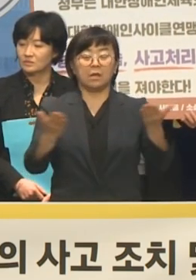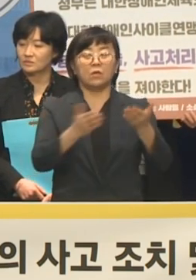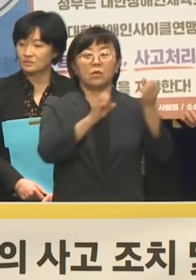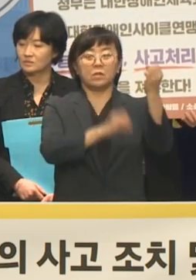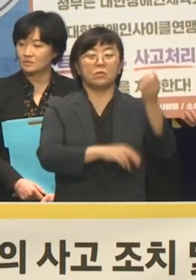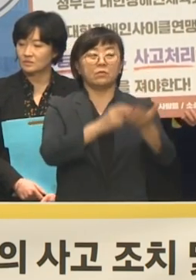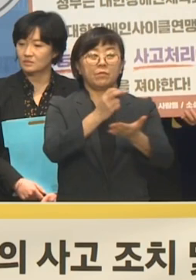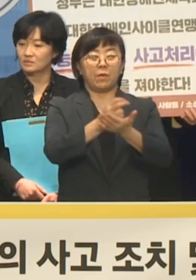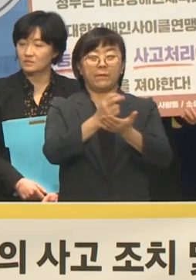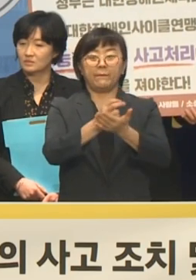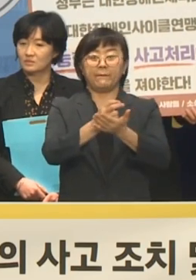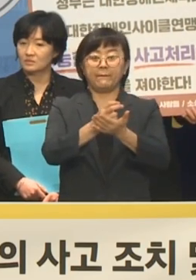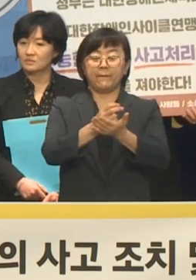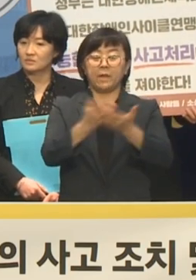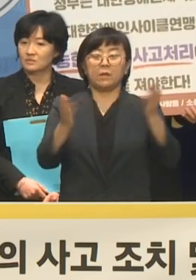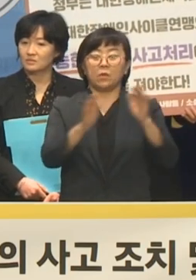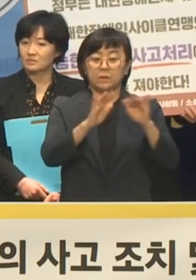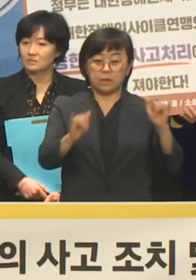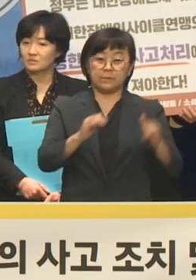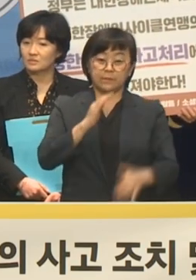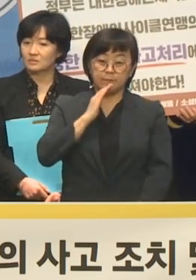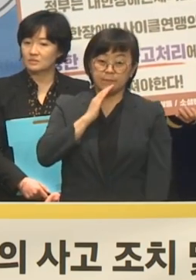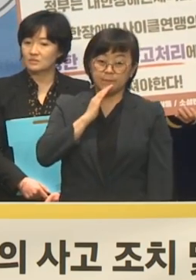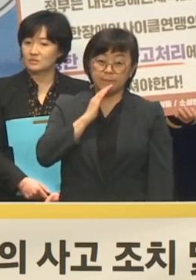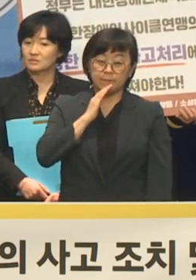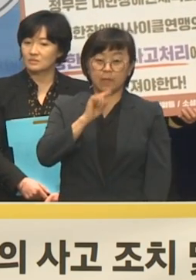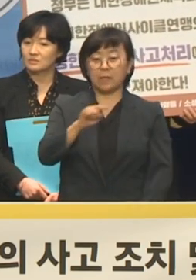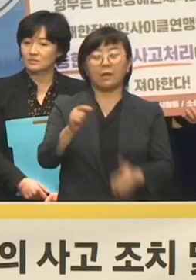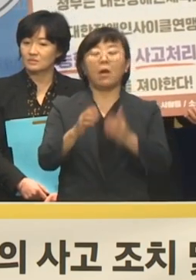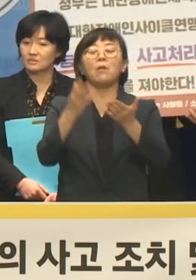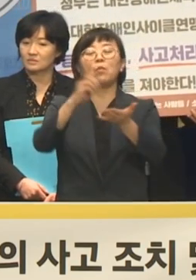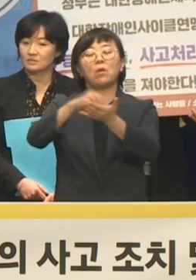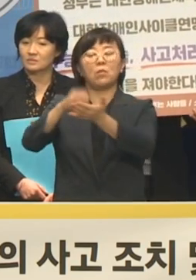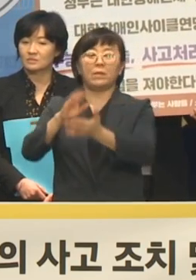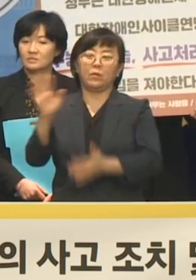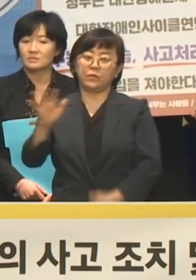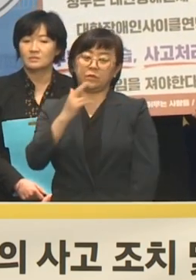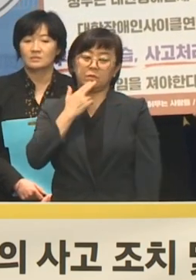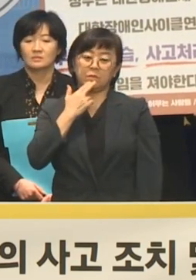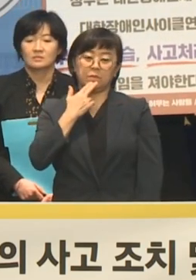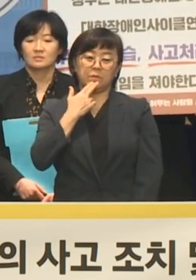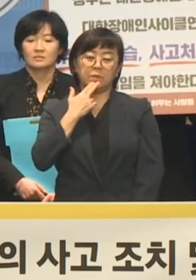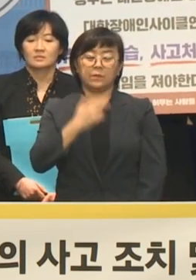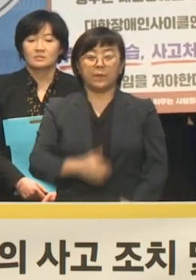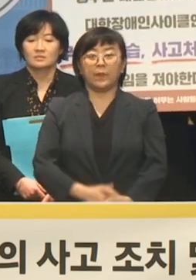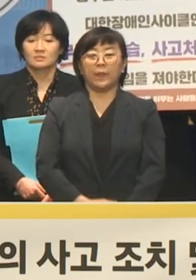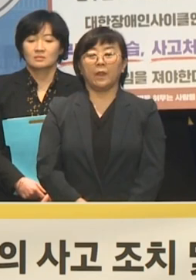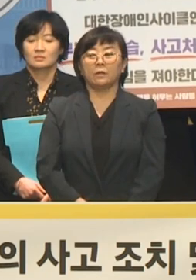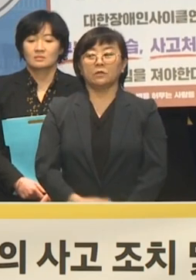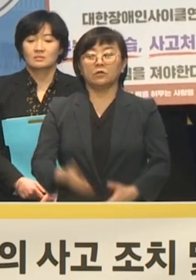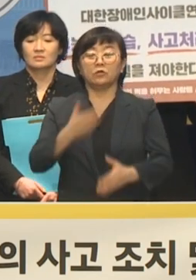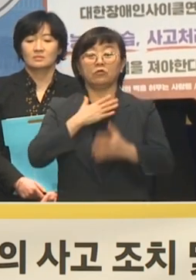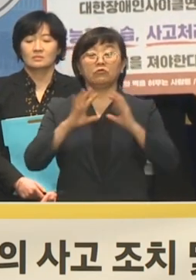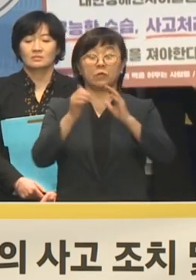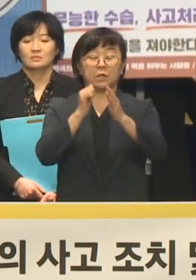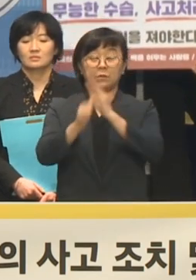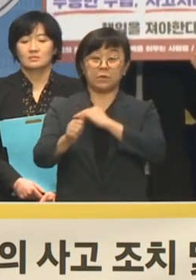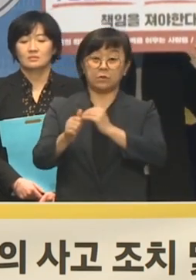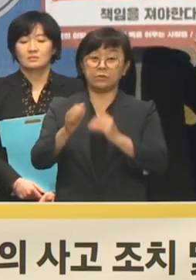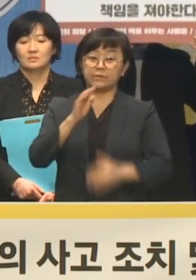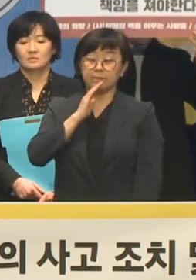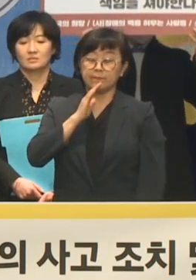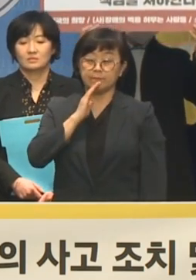근로기준법상의 근로자에도 해당하지 않습니다. 저는 국가대표 선수이기에